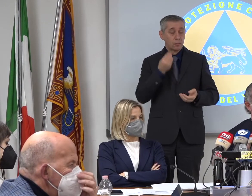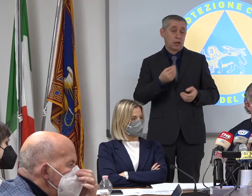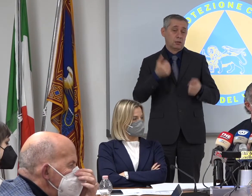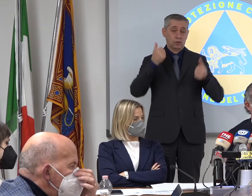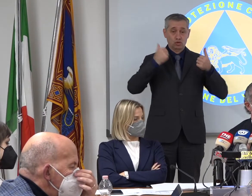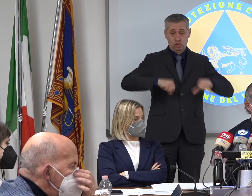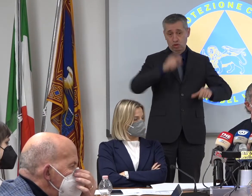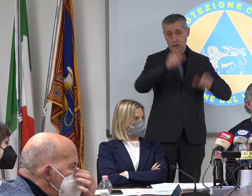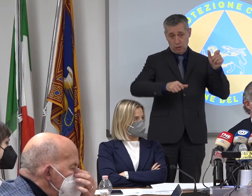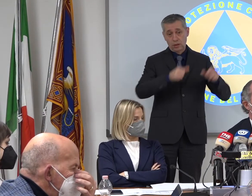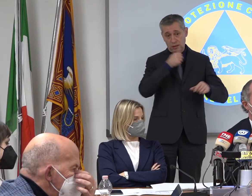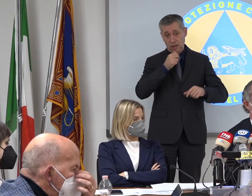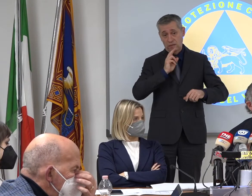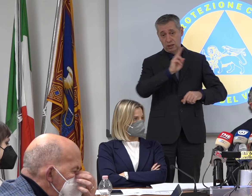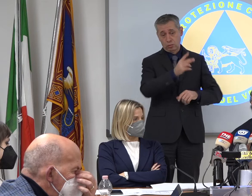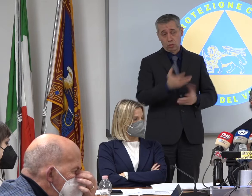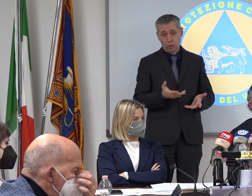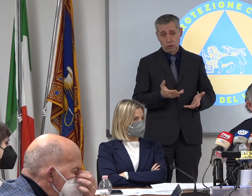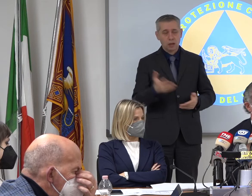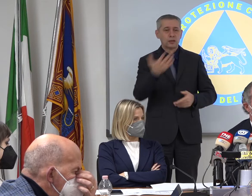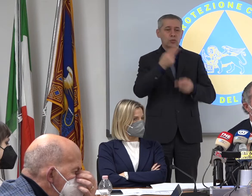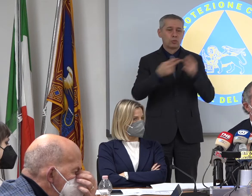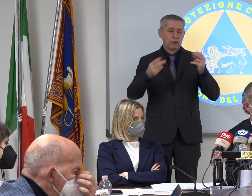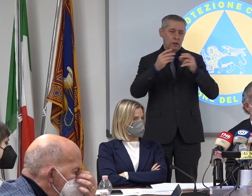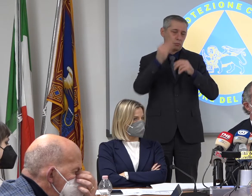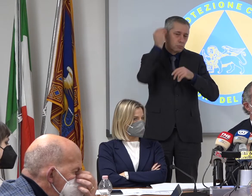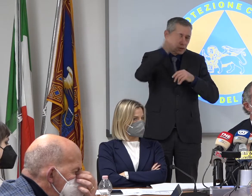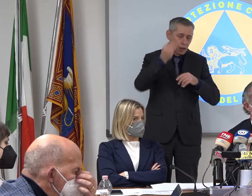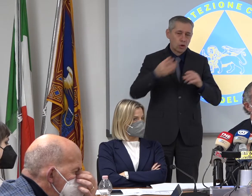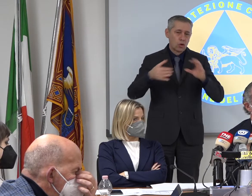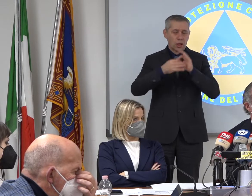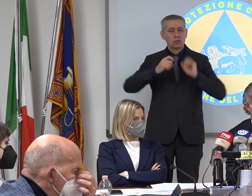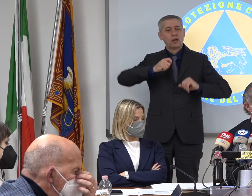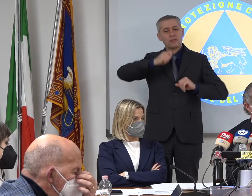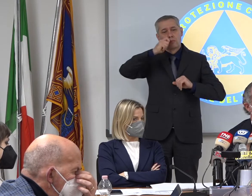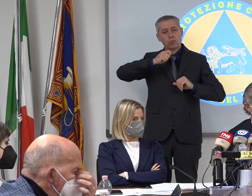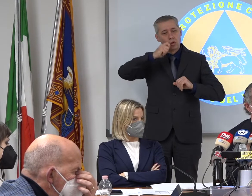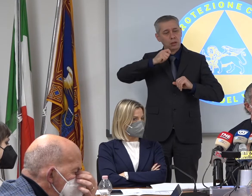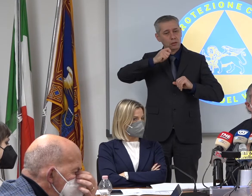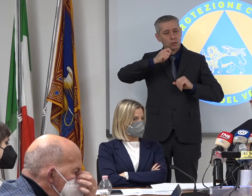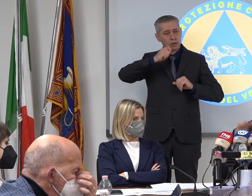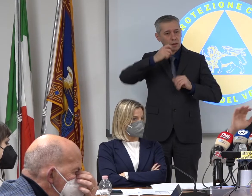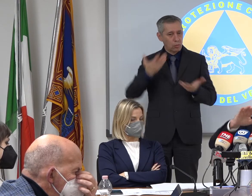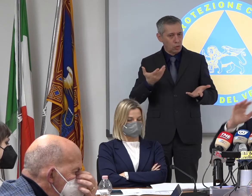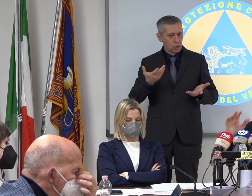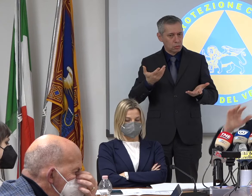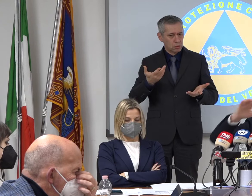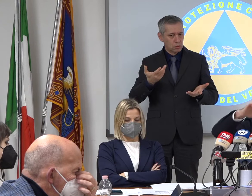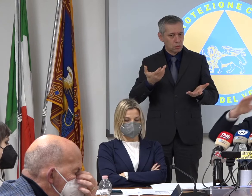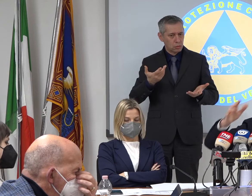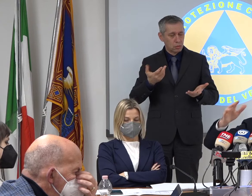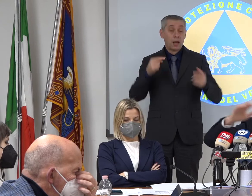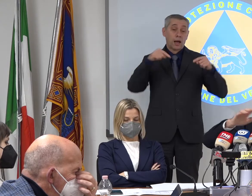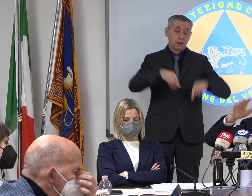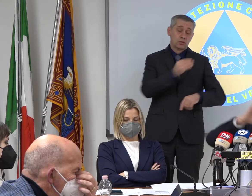cittadini. Pensate solo sul fronte dei tamponi, la miglioria che ci sarebbe. Adesso peraltro ci chiedono il